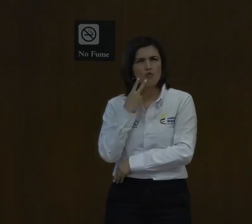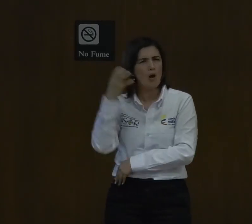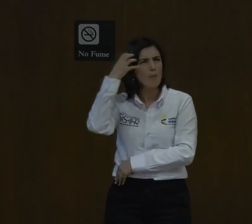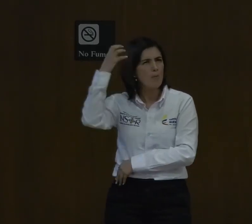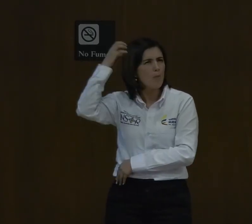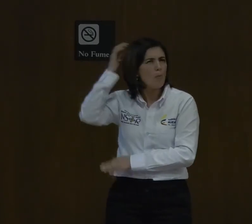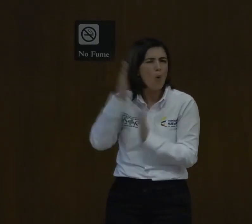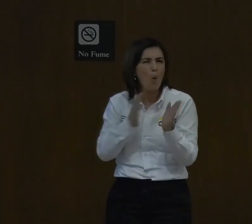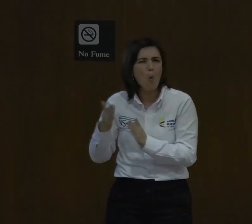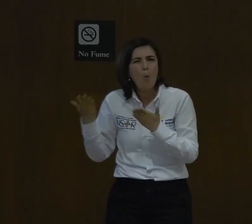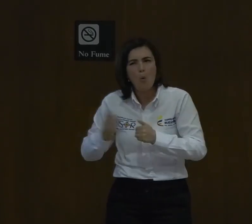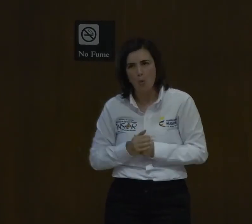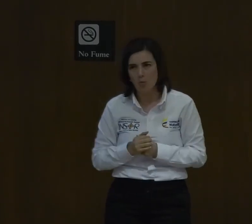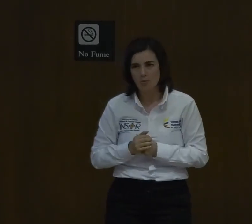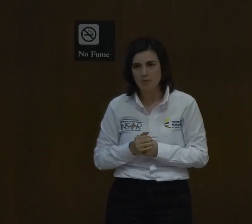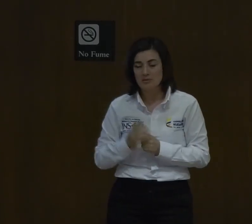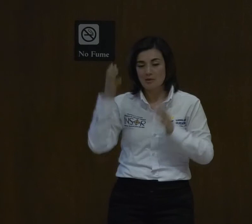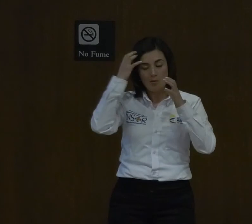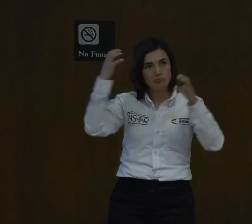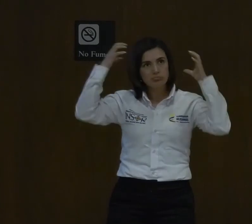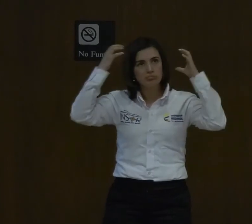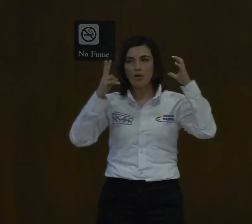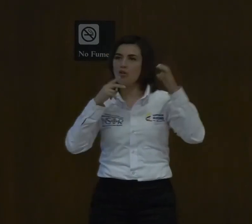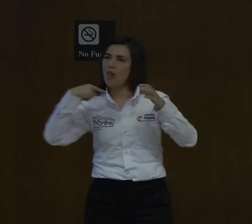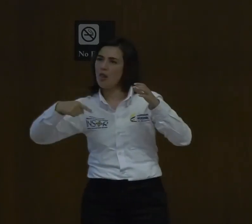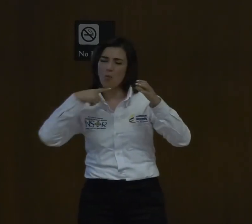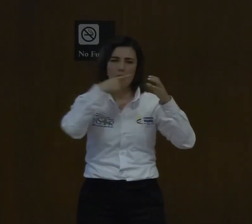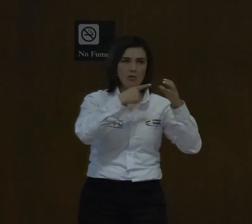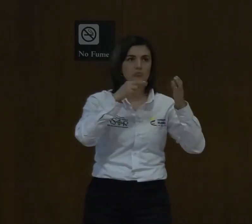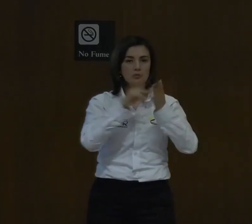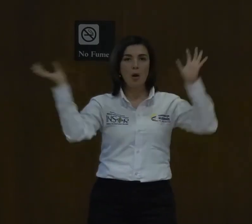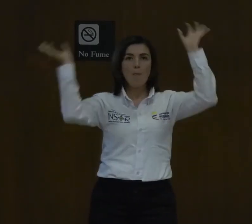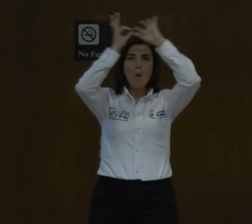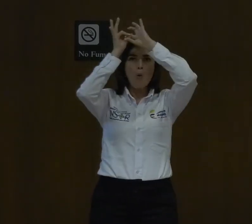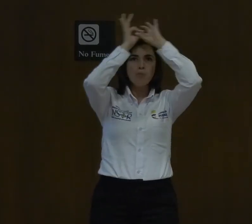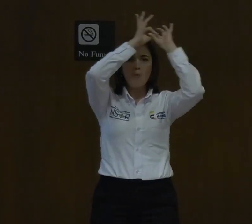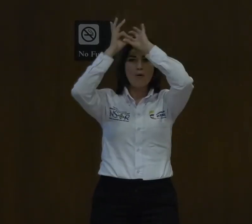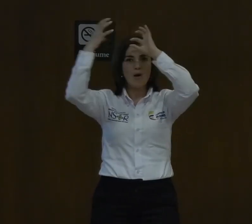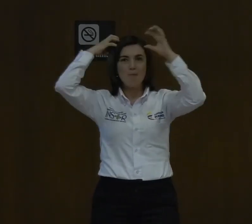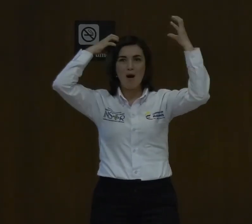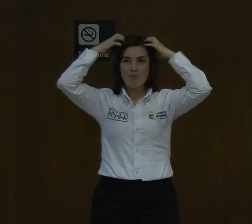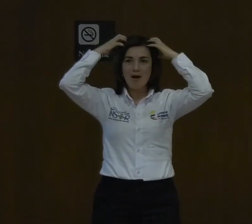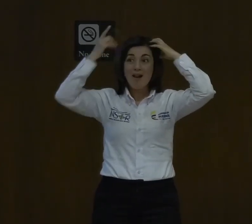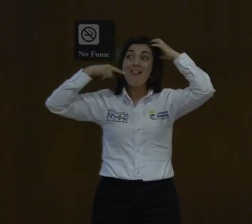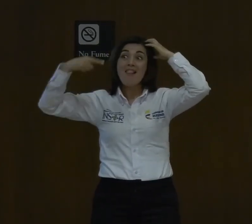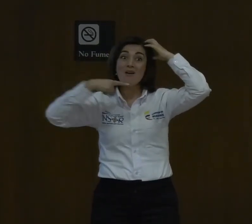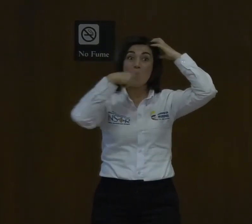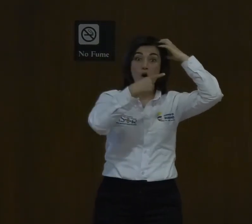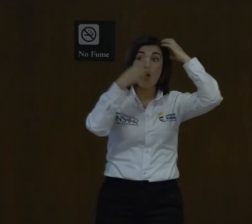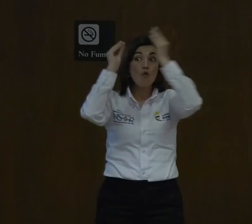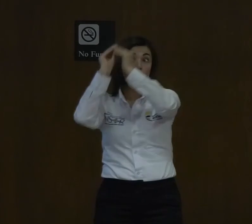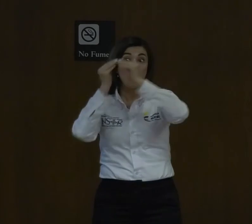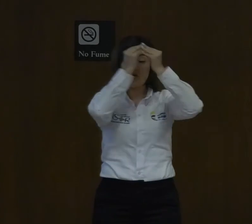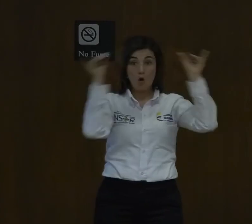el vocabulario en las dos lenguas está relacionado, está conectado, aunque las dos lenguas estén en dos